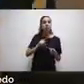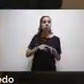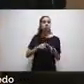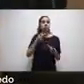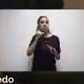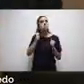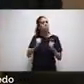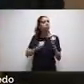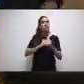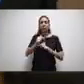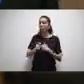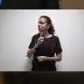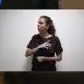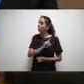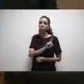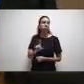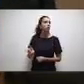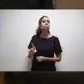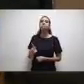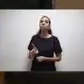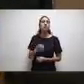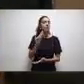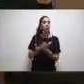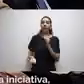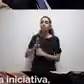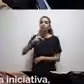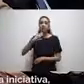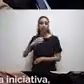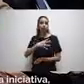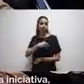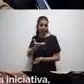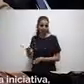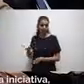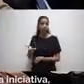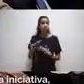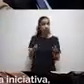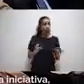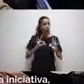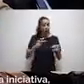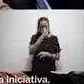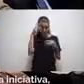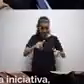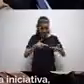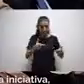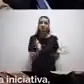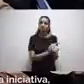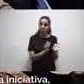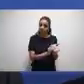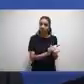poderão trabalhar sem medo de perder o benefício para os seus filhos. Quero parabenizar também todos os envolvidos nessa